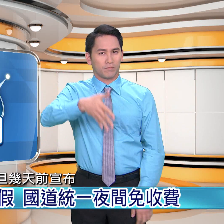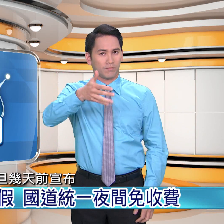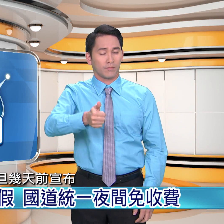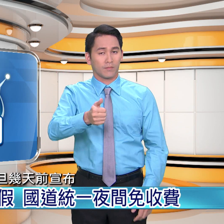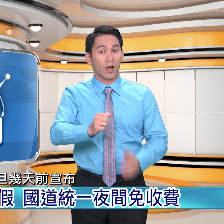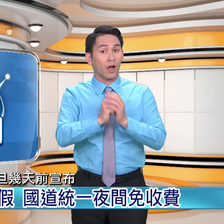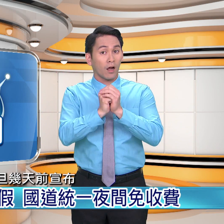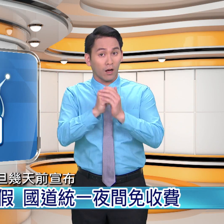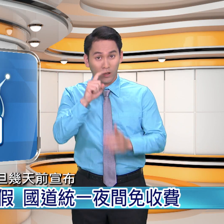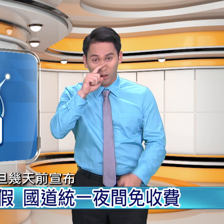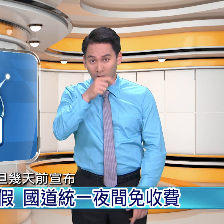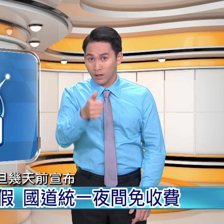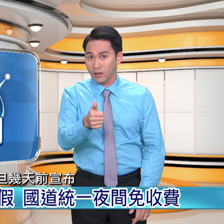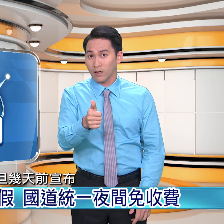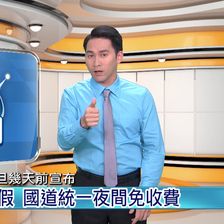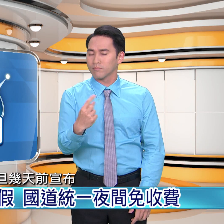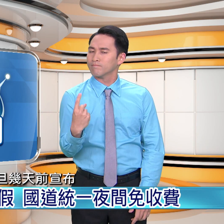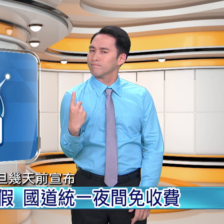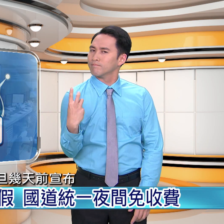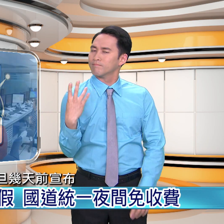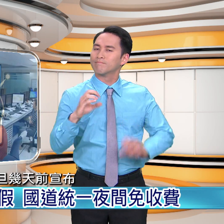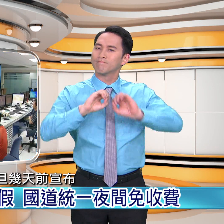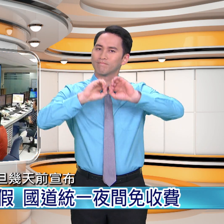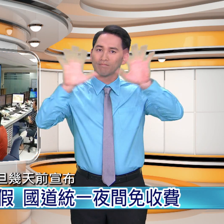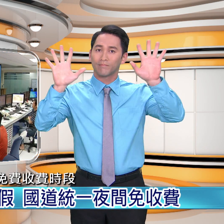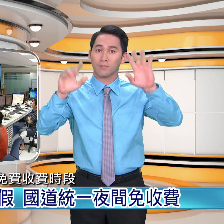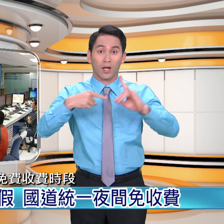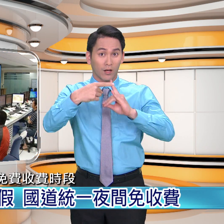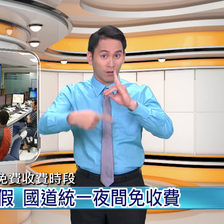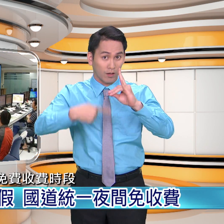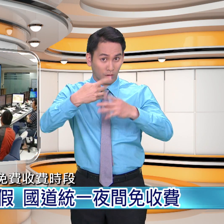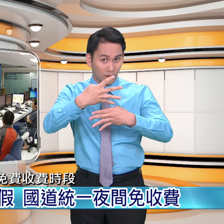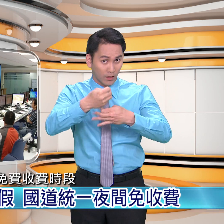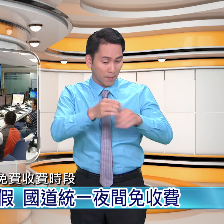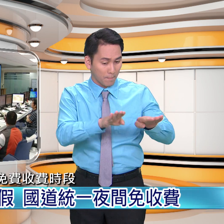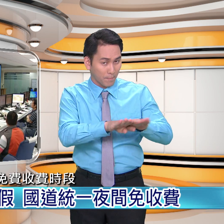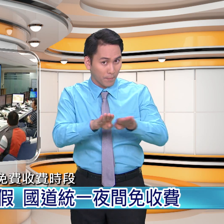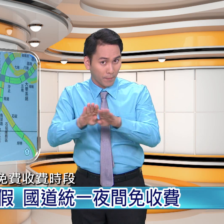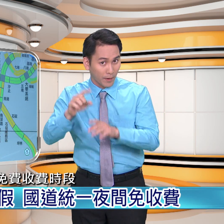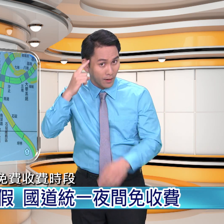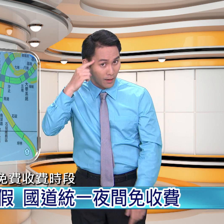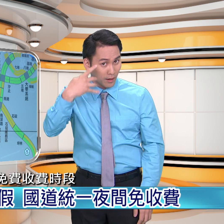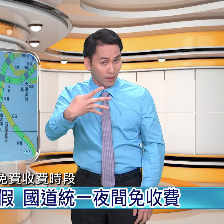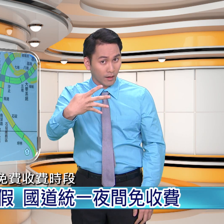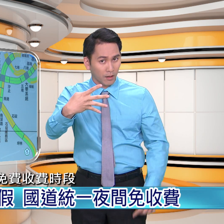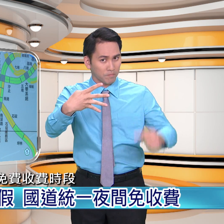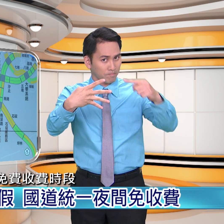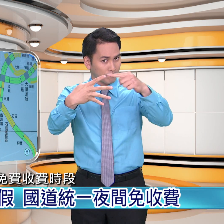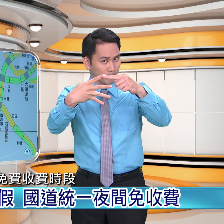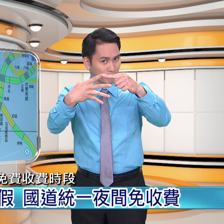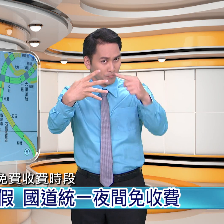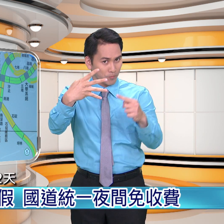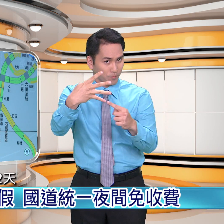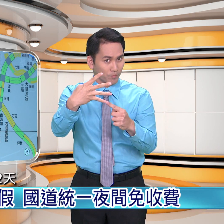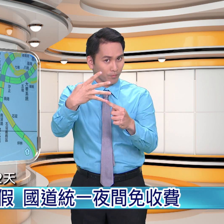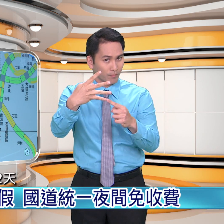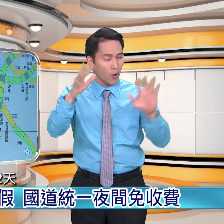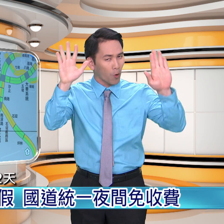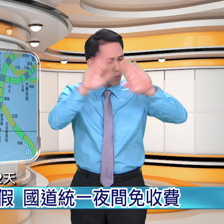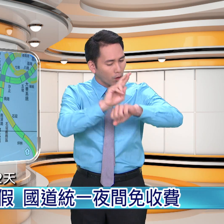交通部长贺成旦几天前宣布，端午连假国道免收费时段，原本只有